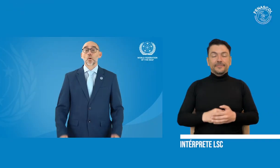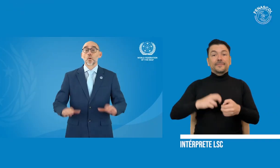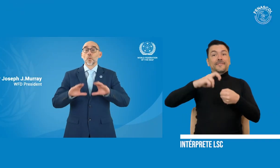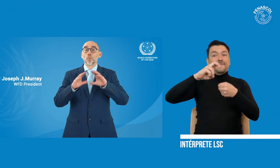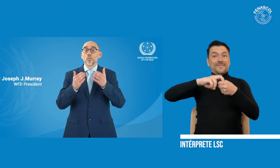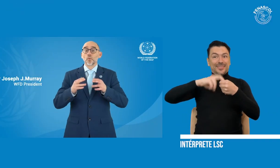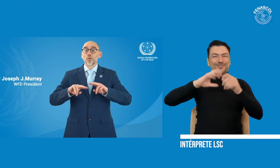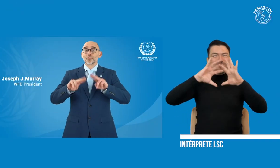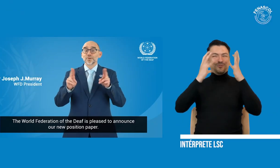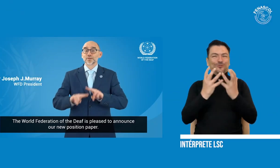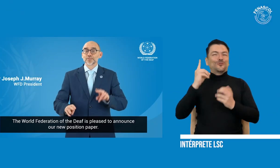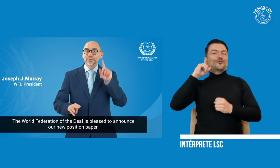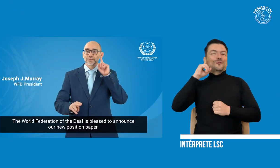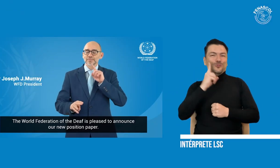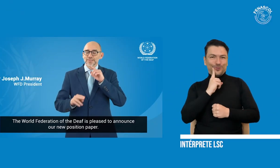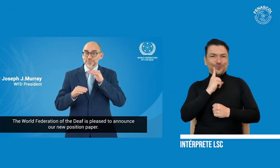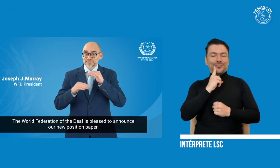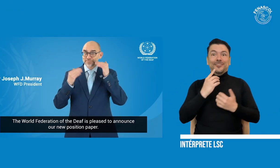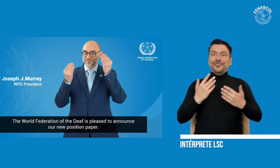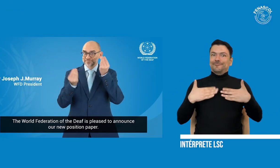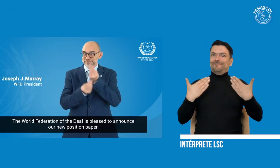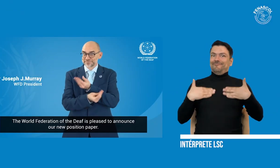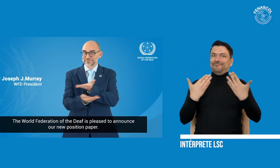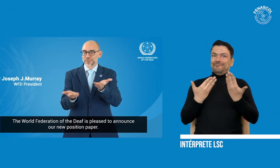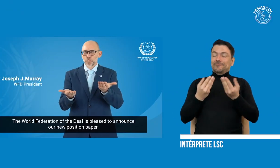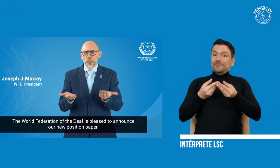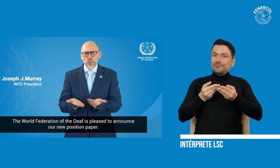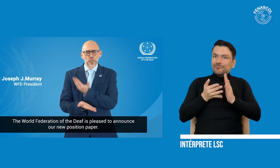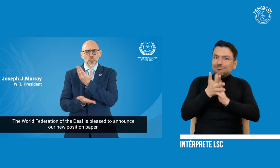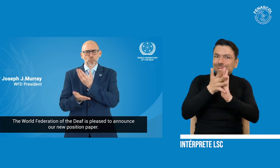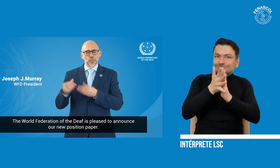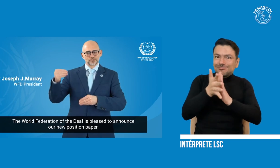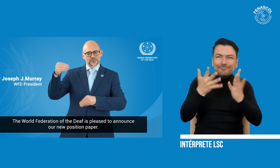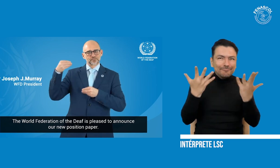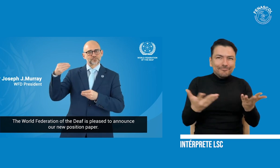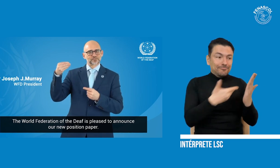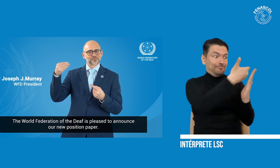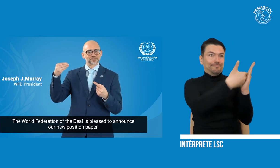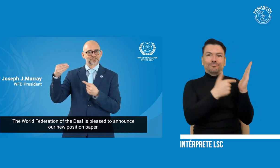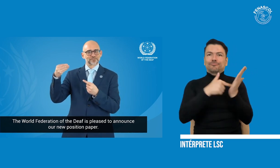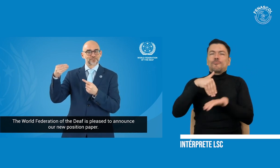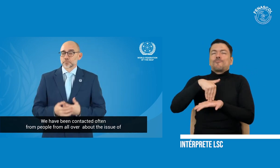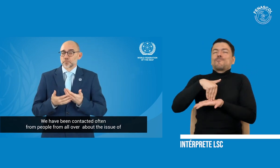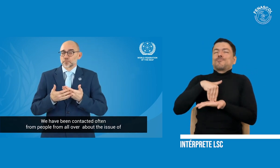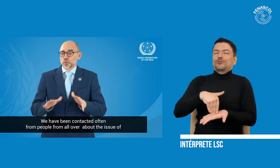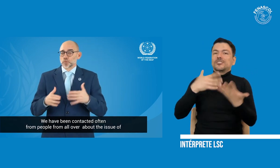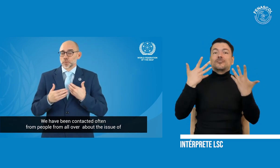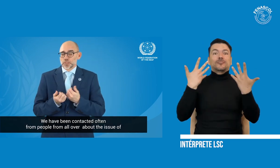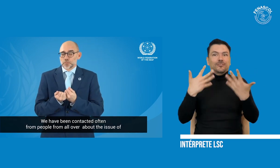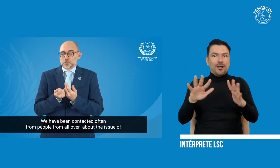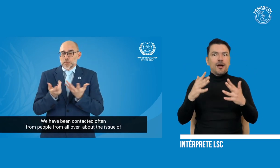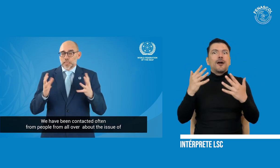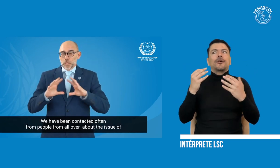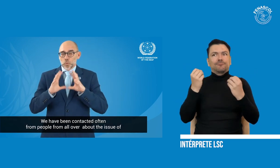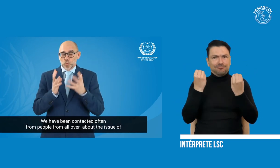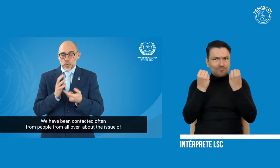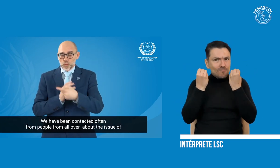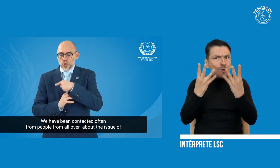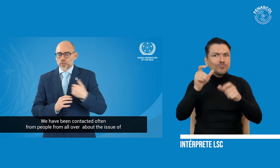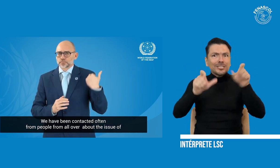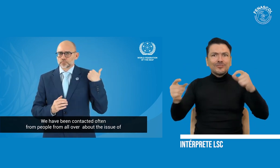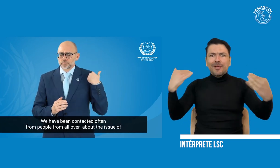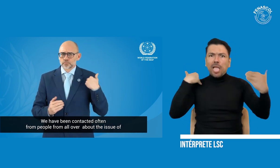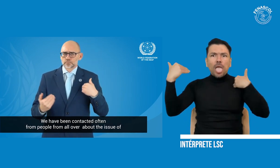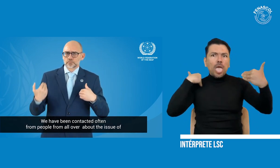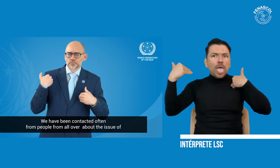Desde la Federación Mundial de Sordos, es muy grato informarles sobre el comunicado de postura frente a la situación y preocupación que varios nos han